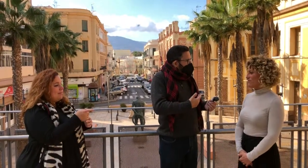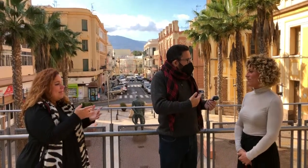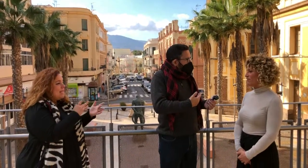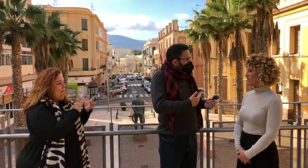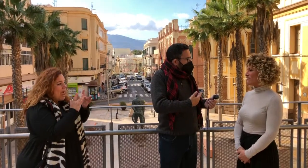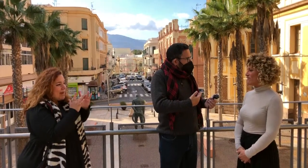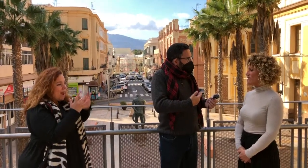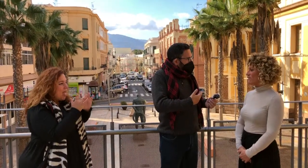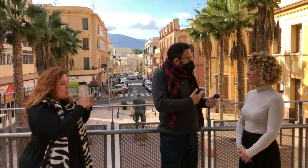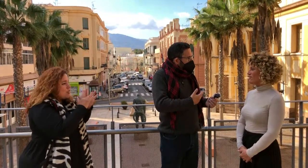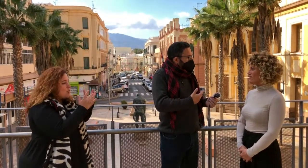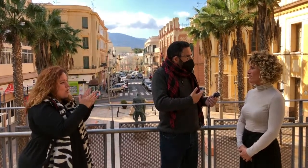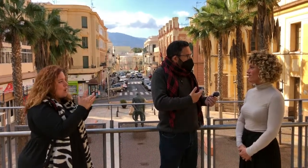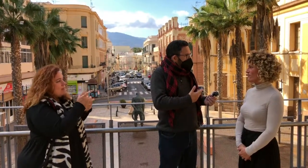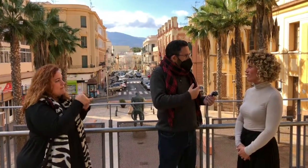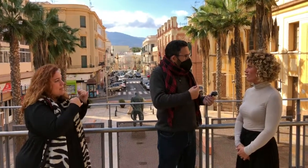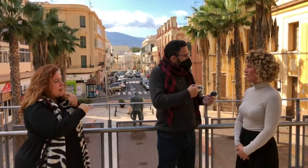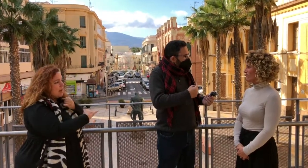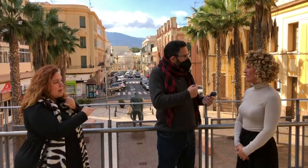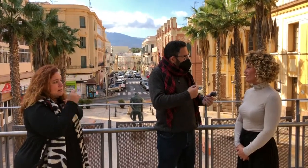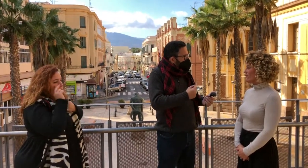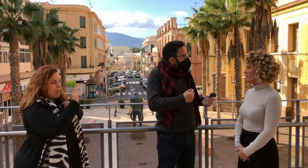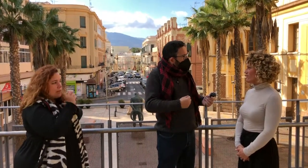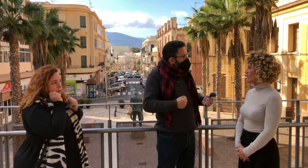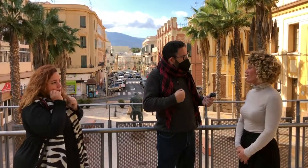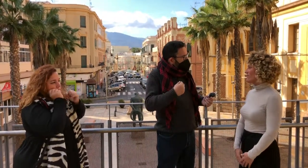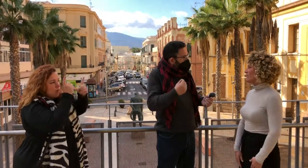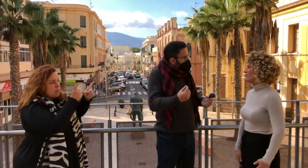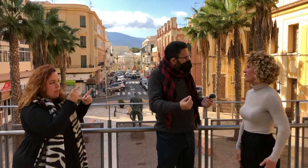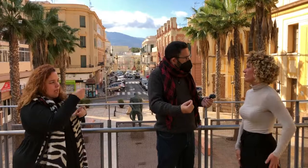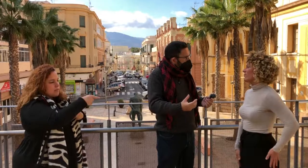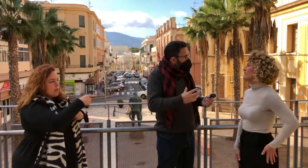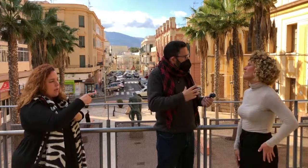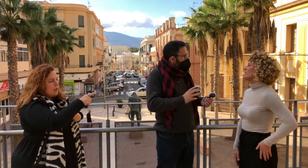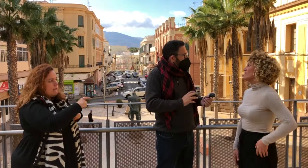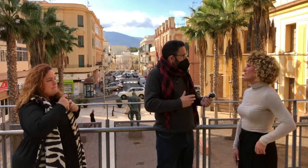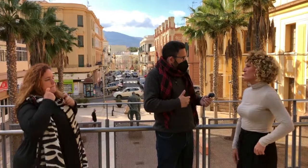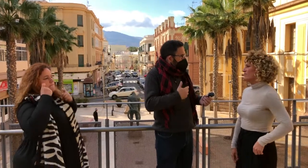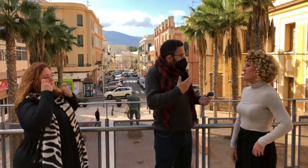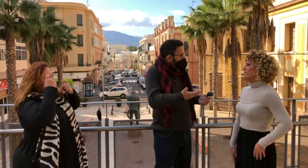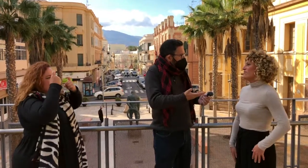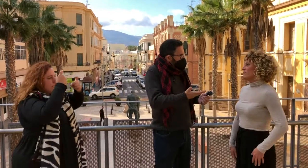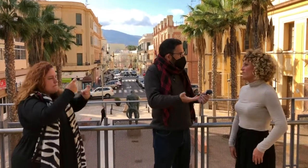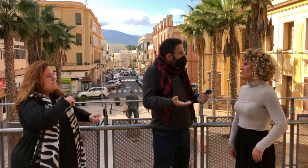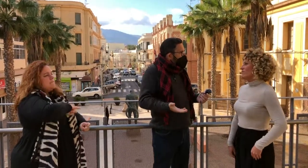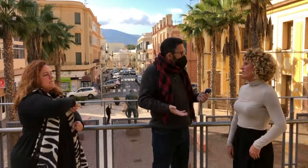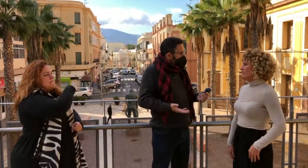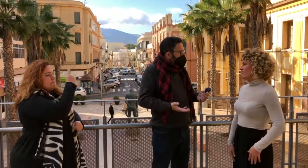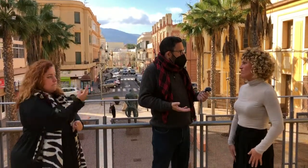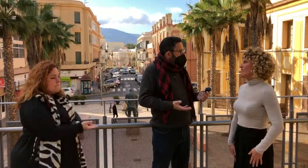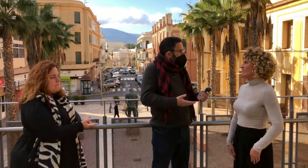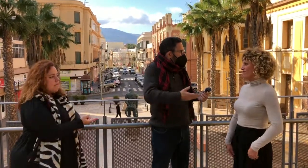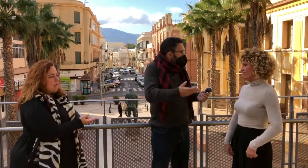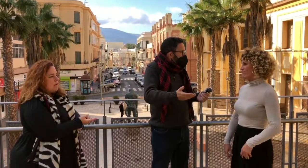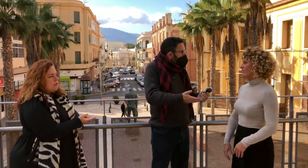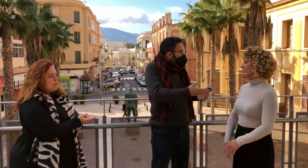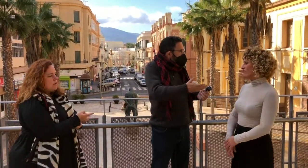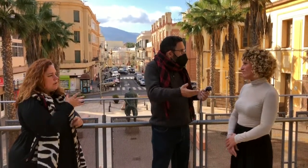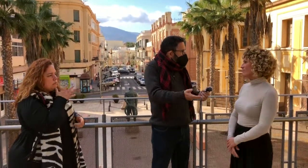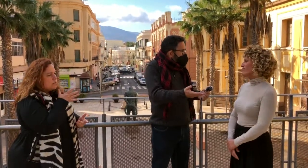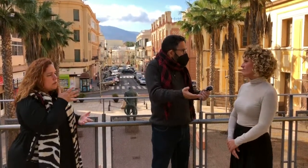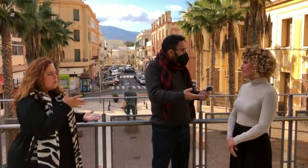claro, vais viendo que ellos tienen que hacer un doble esfuerzo, ¿no? Tienen que hacer como más esfuerzo que en